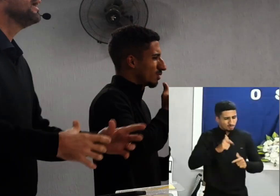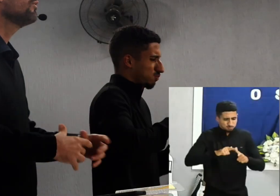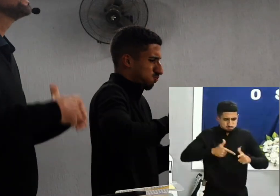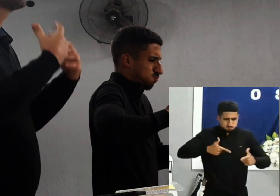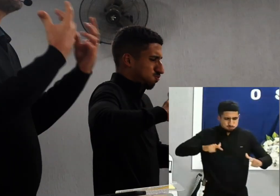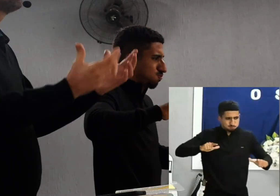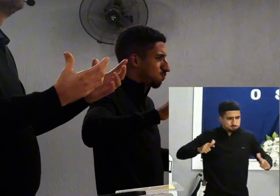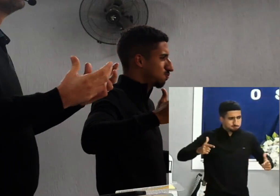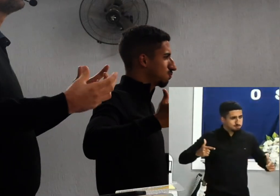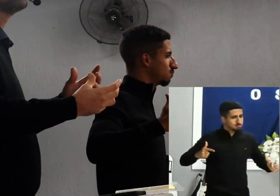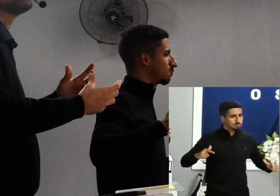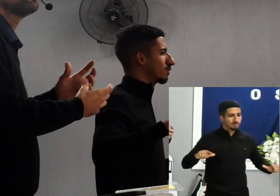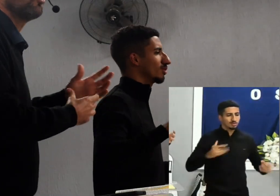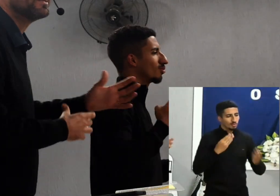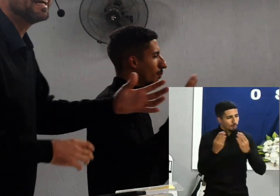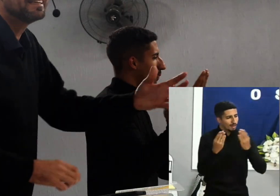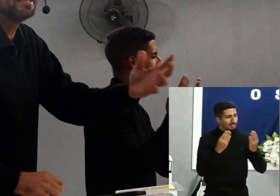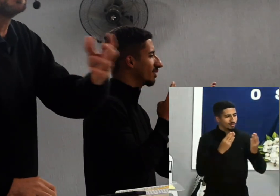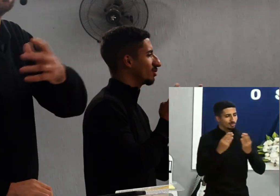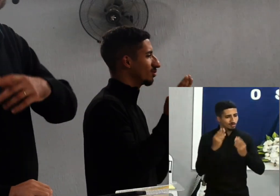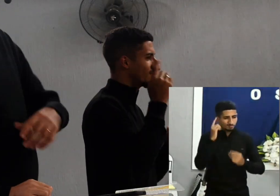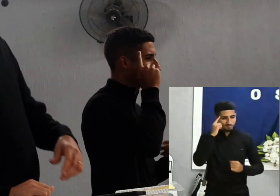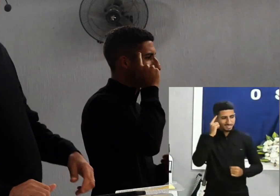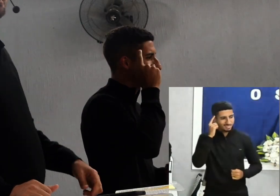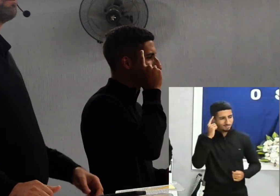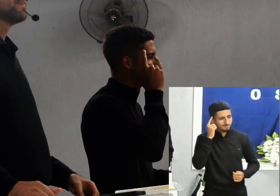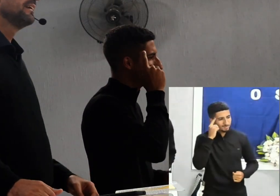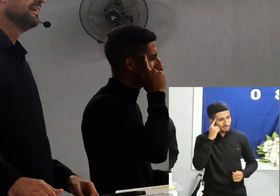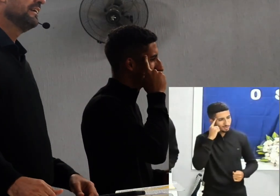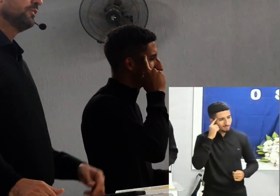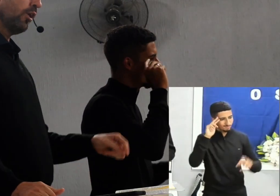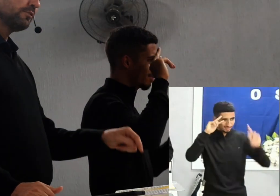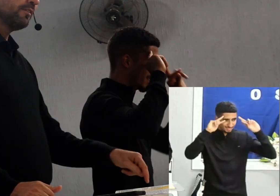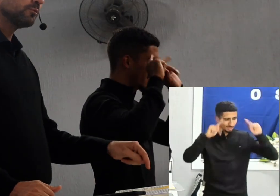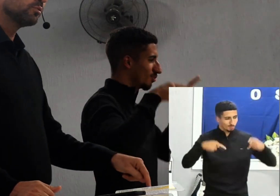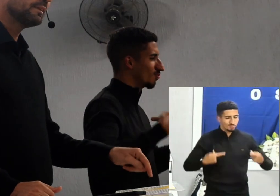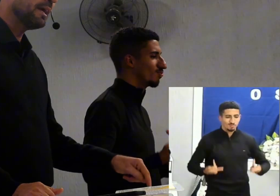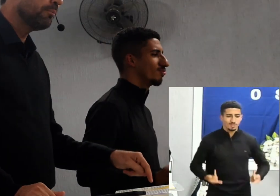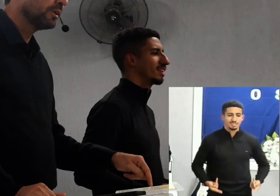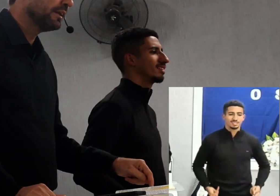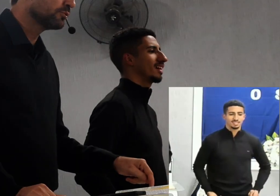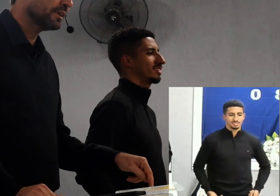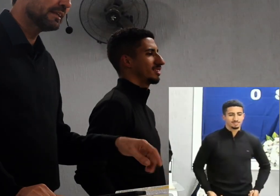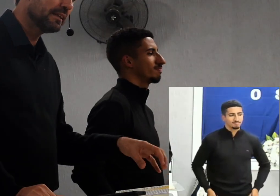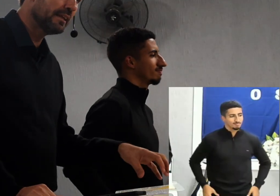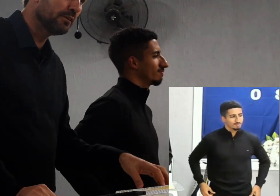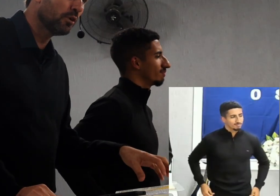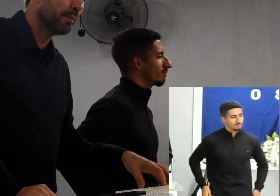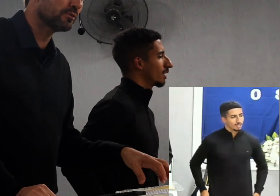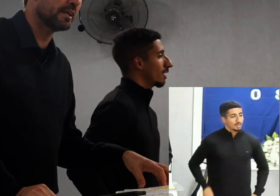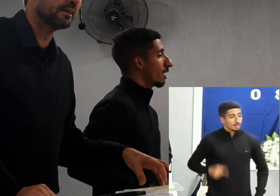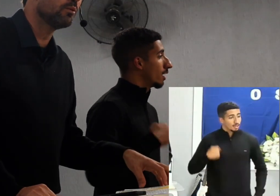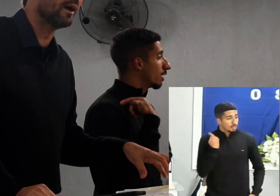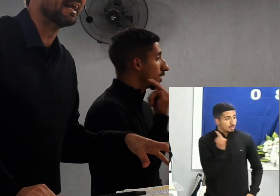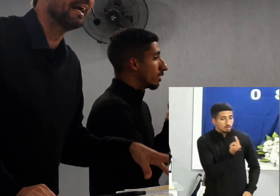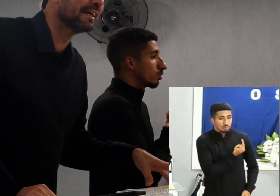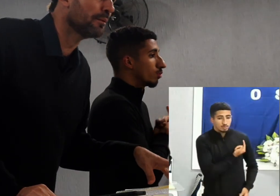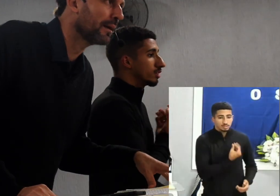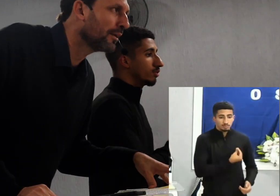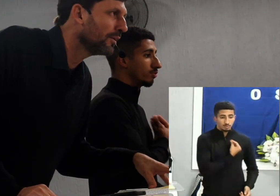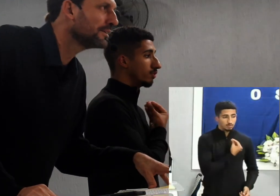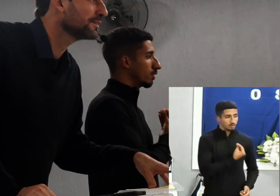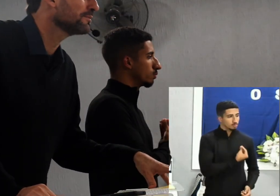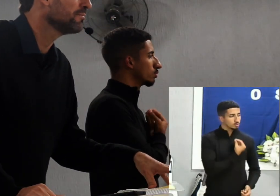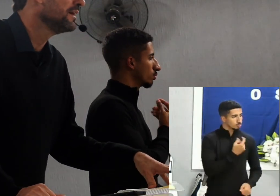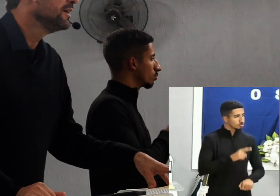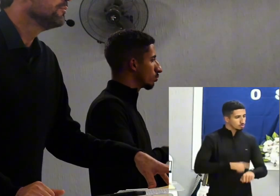e inalcançável do que toda a inteligência humana. E nós vivemos um tempo, queridos, esse texto eu penso que ele tem um alerta